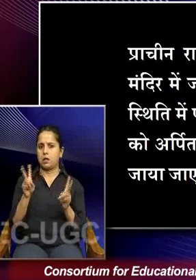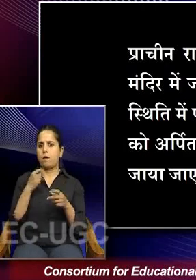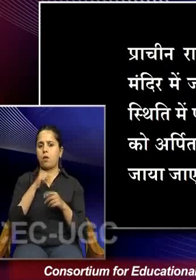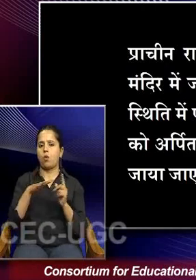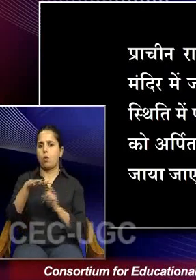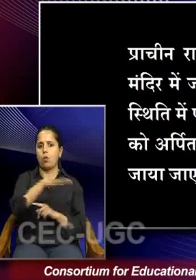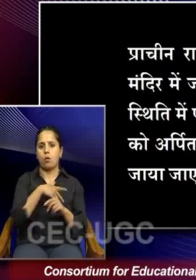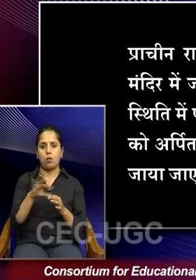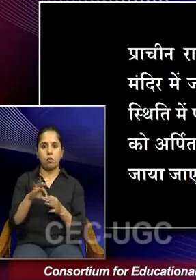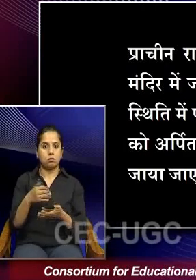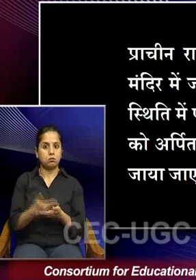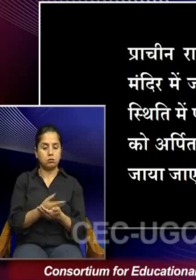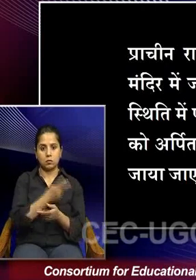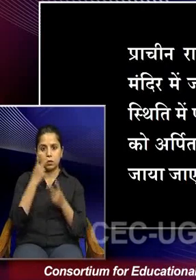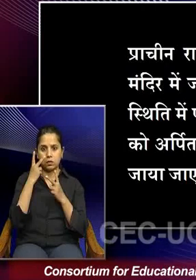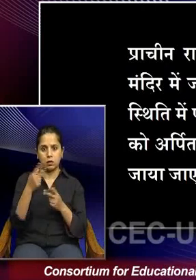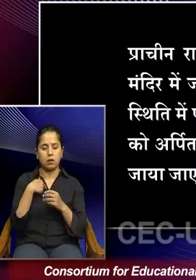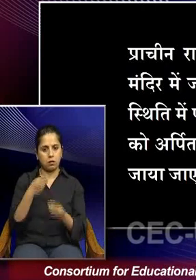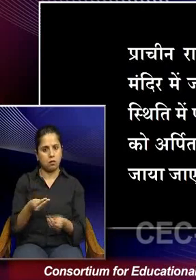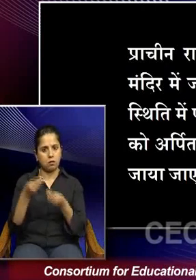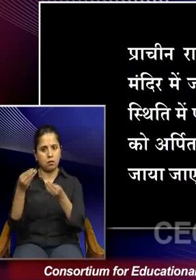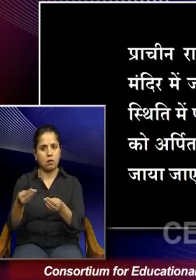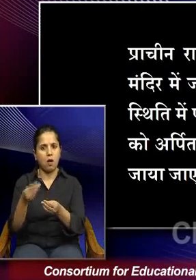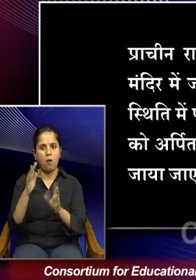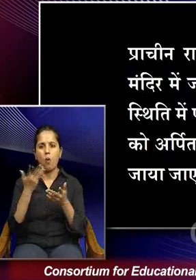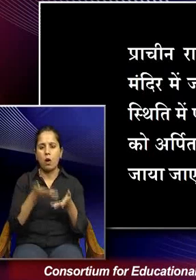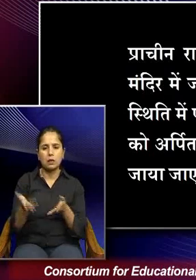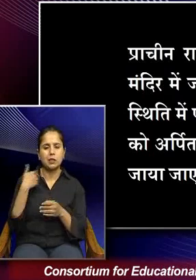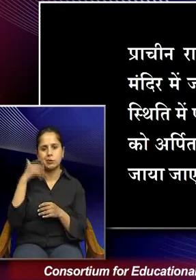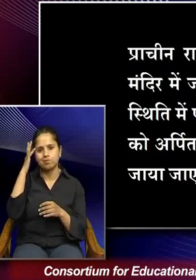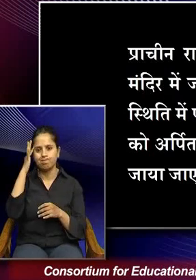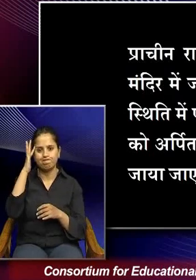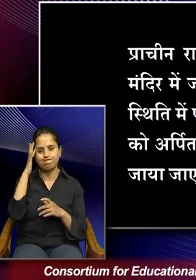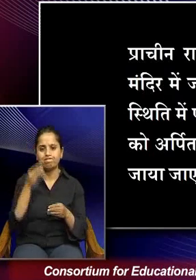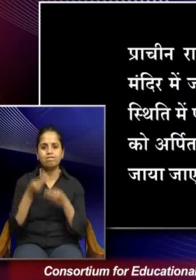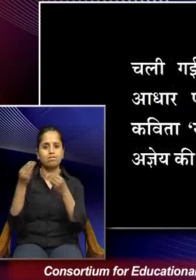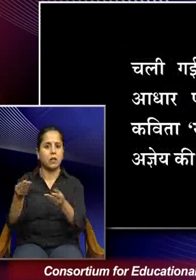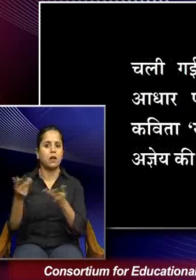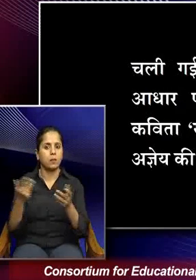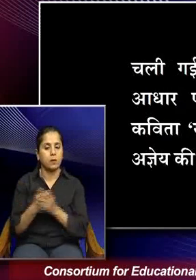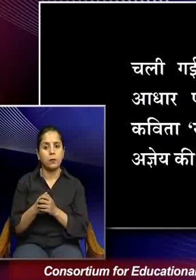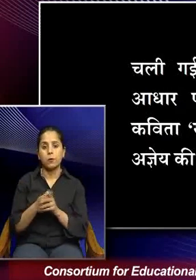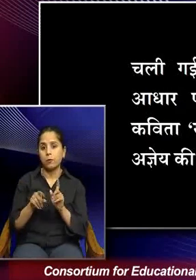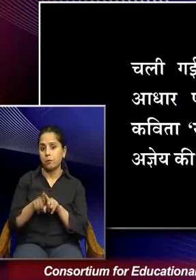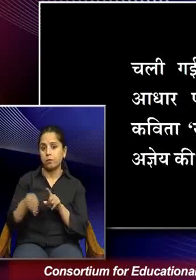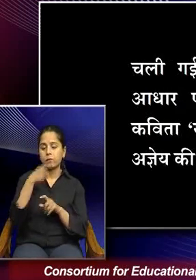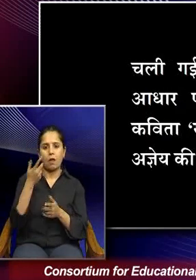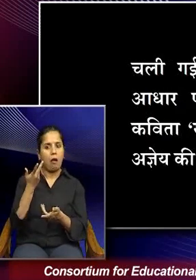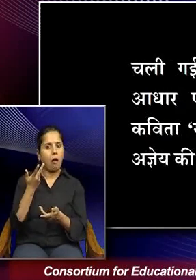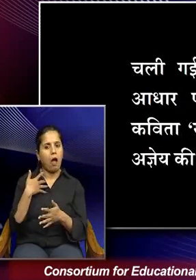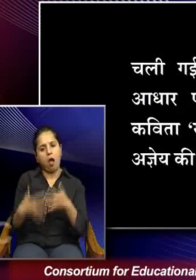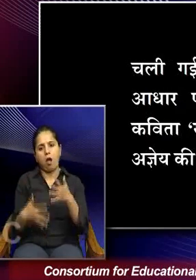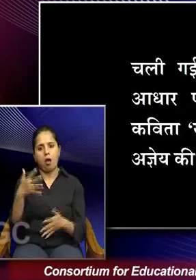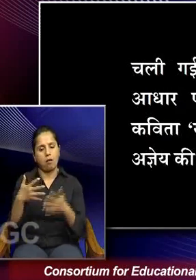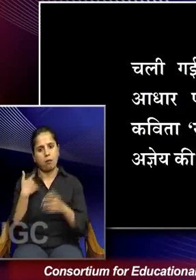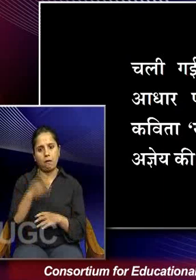की महात्मा बुद्ध को अर्पित करने के लिए वह क्या ले जाए और फिर रीट हाथ चली